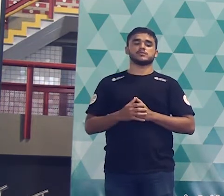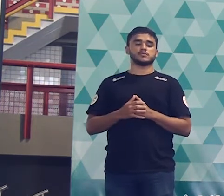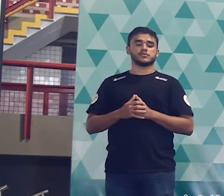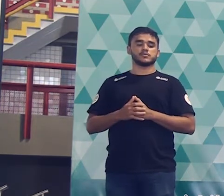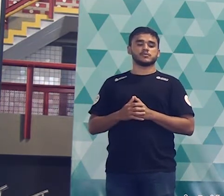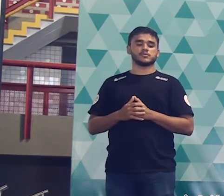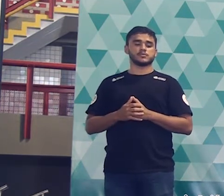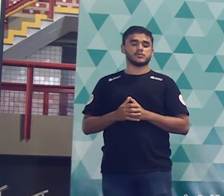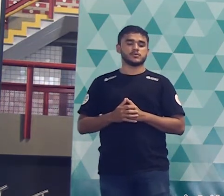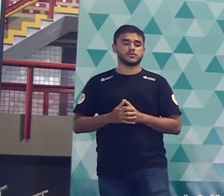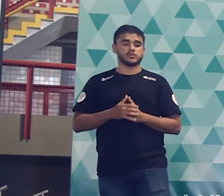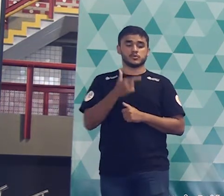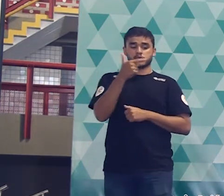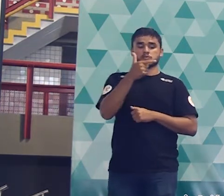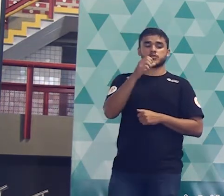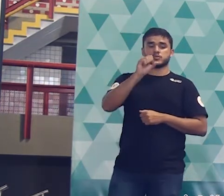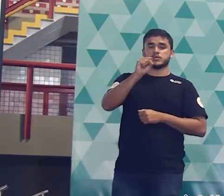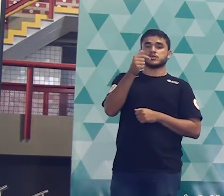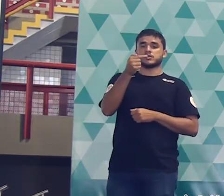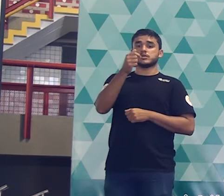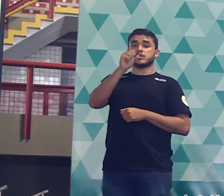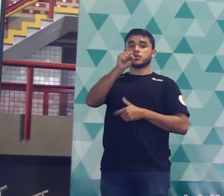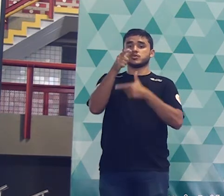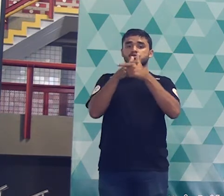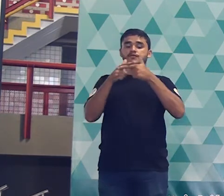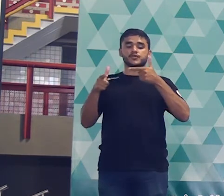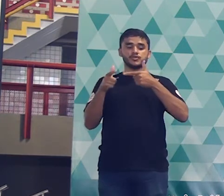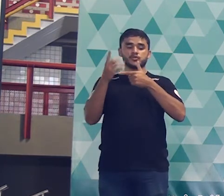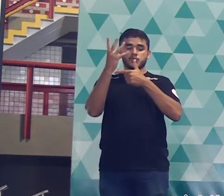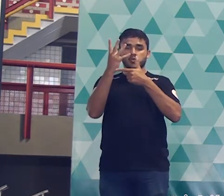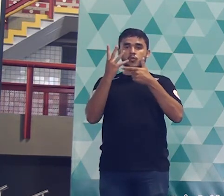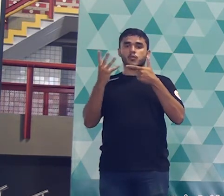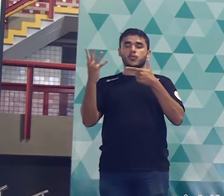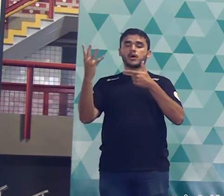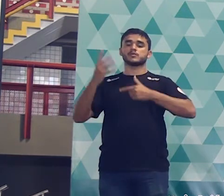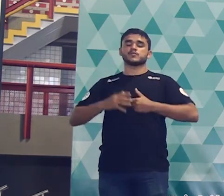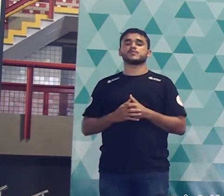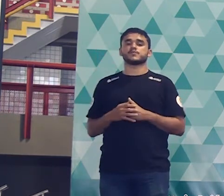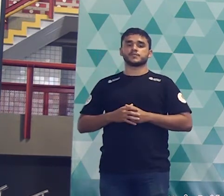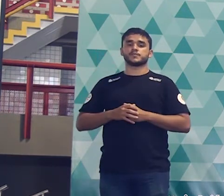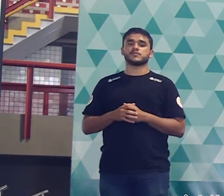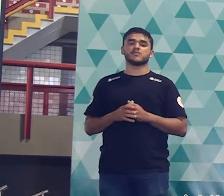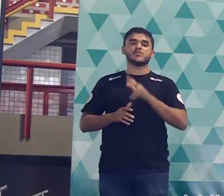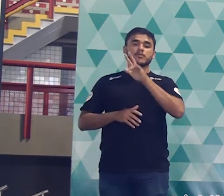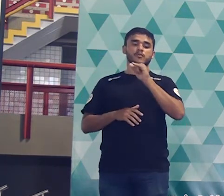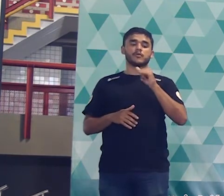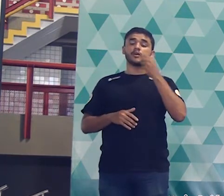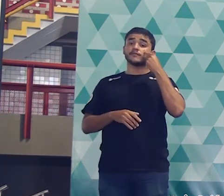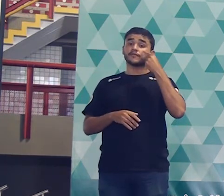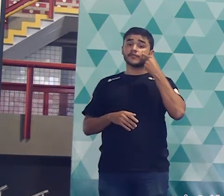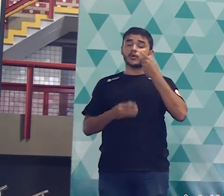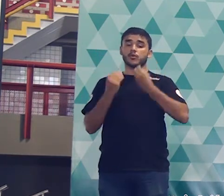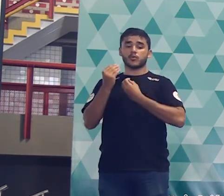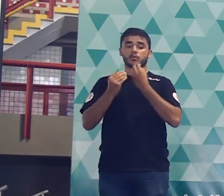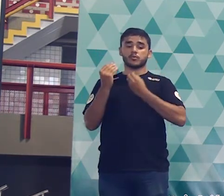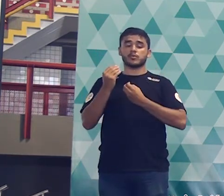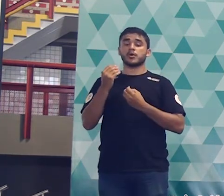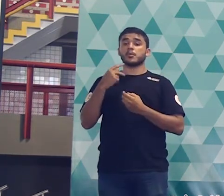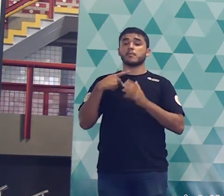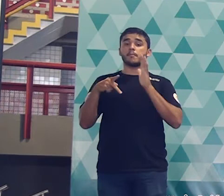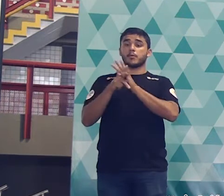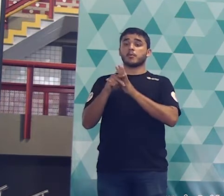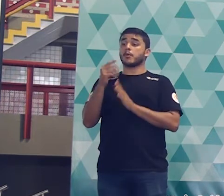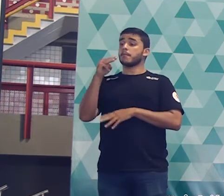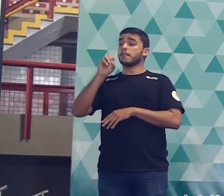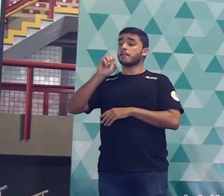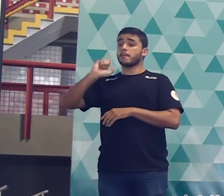2.878, e vou dividir por 4. Aí eu vou descobrir a quantidade de calor que eu liberei para cada mol de CO2. E olha para o último